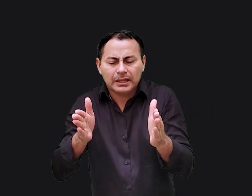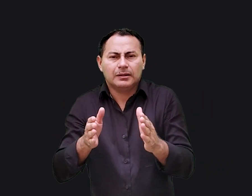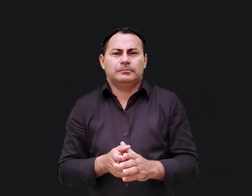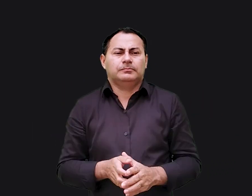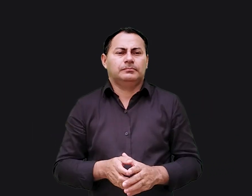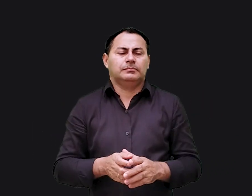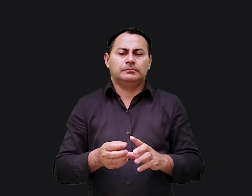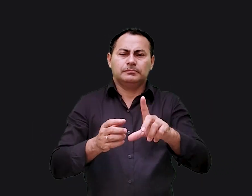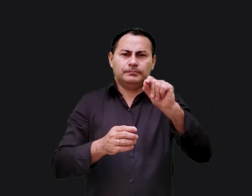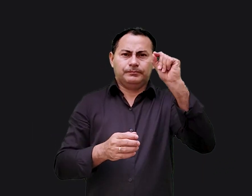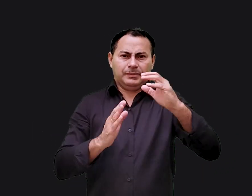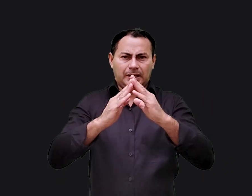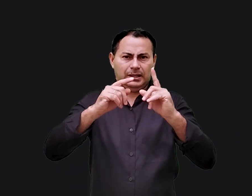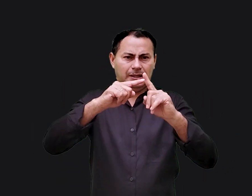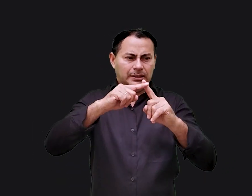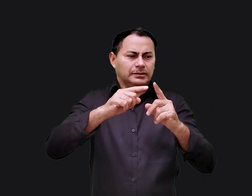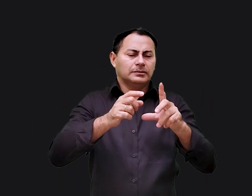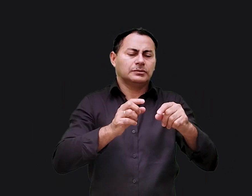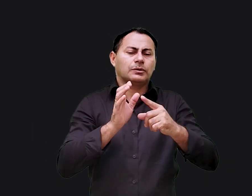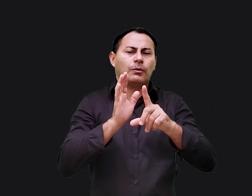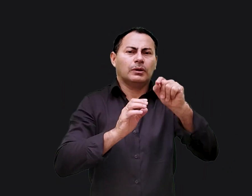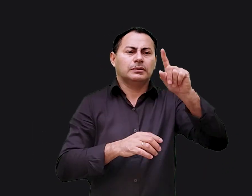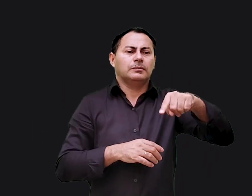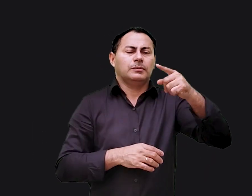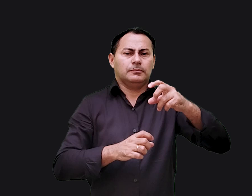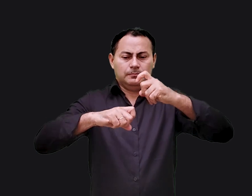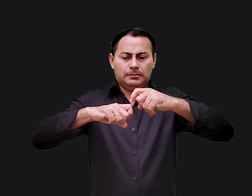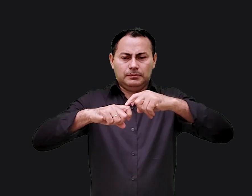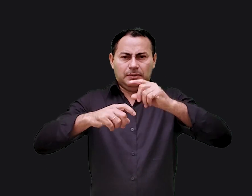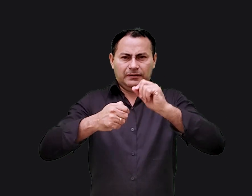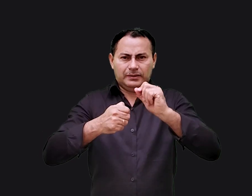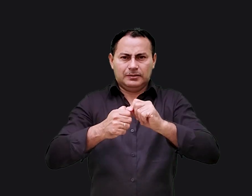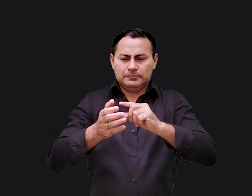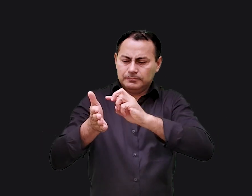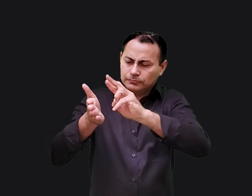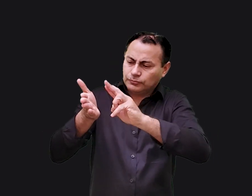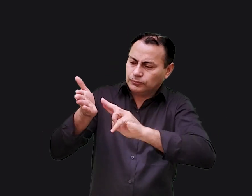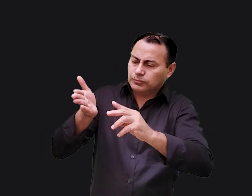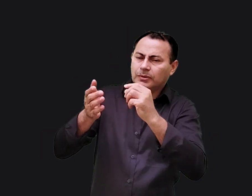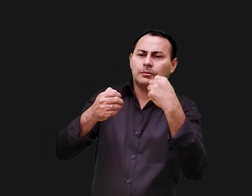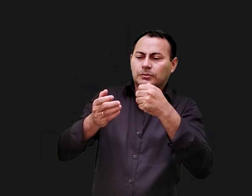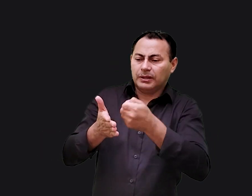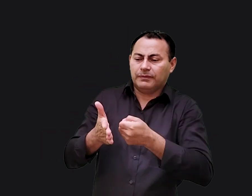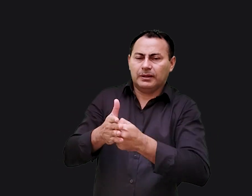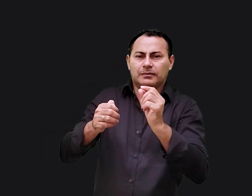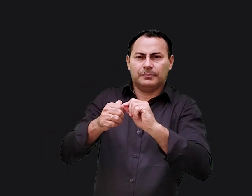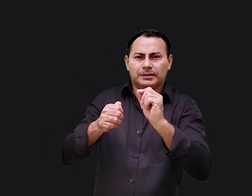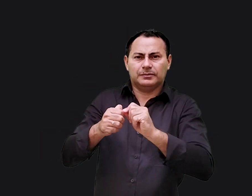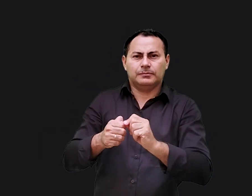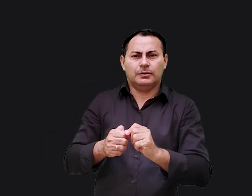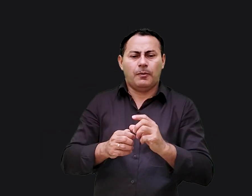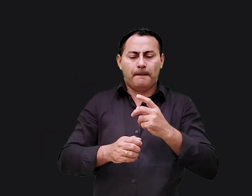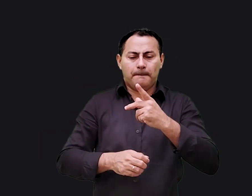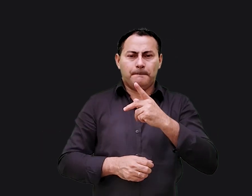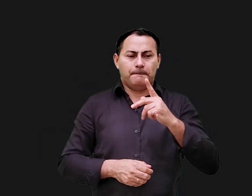pequena. Eles definiram a igreja. Depois que os médicos fizeram uma lista do que ele deveria fazer, ele